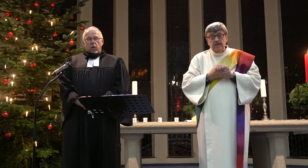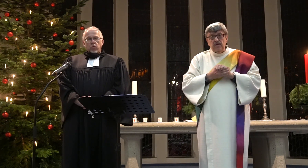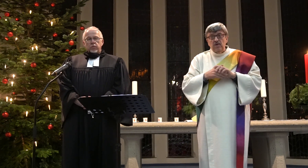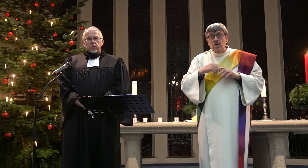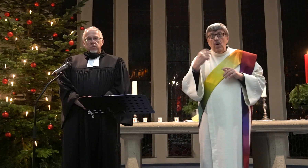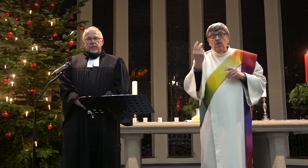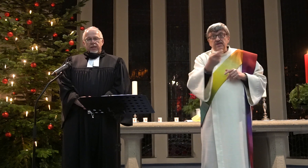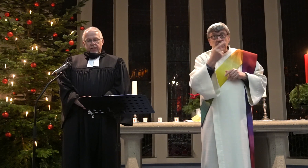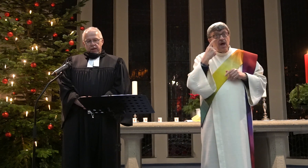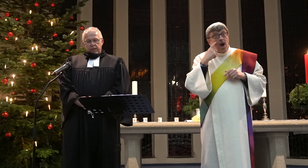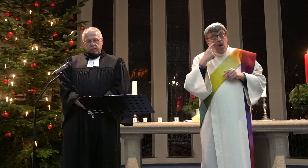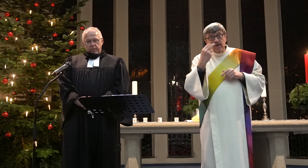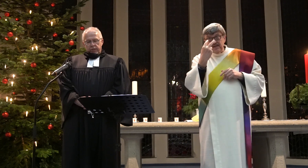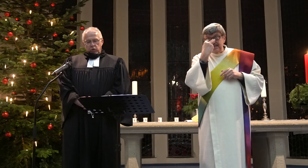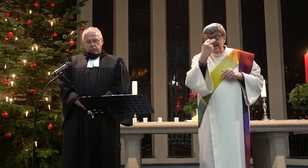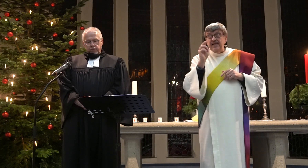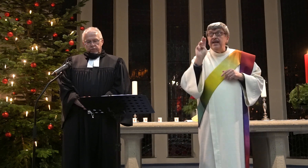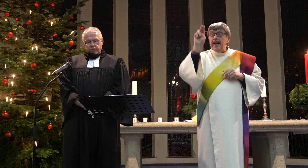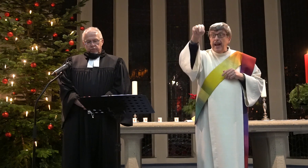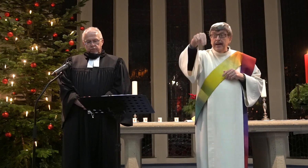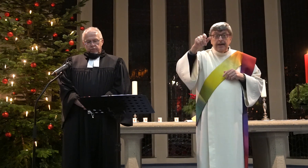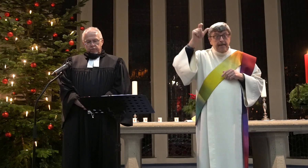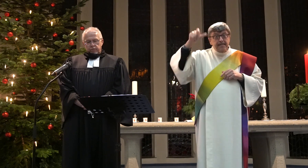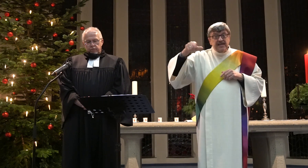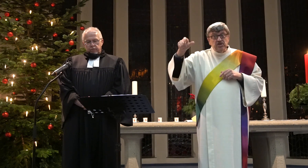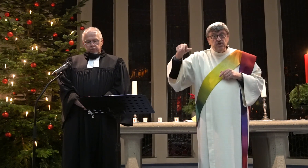Unsere Augen sehen den anderen Menschen.